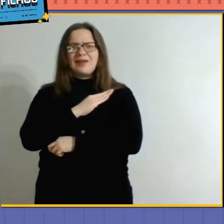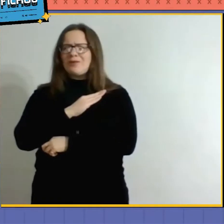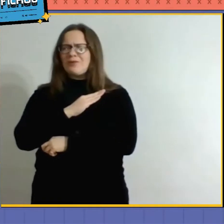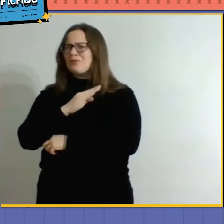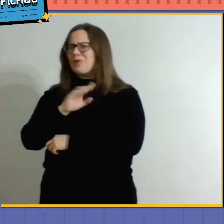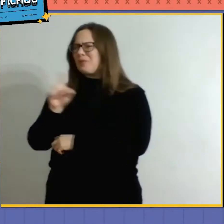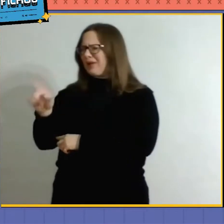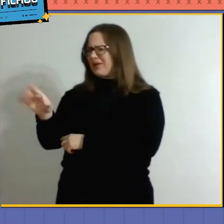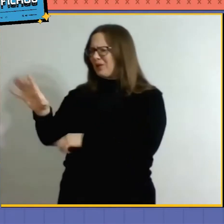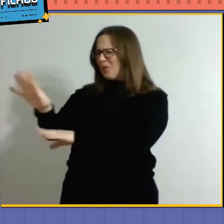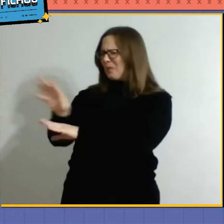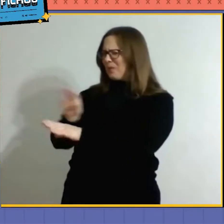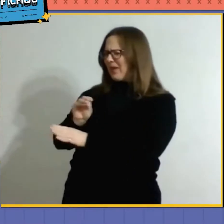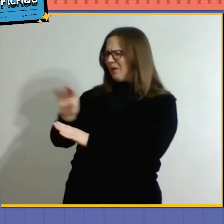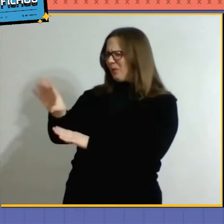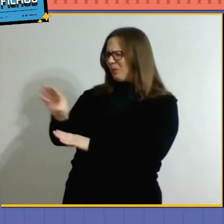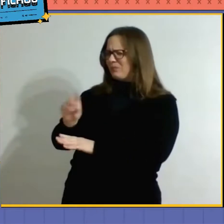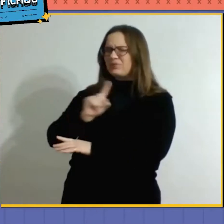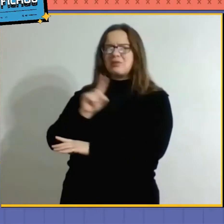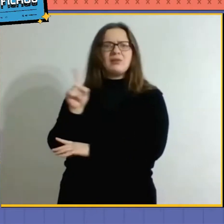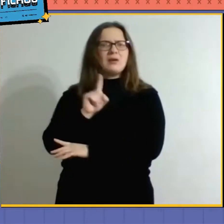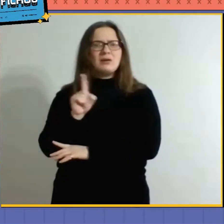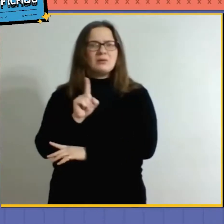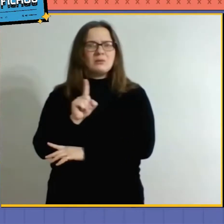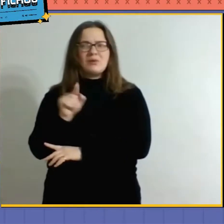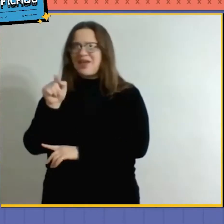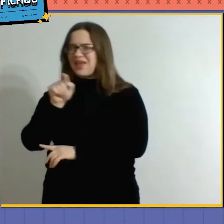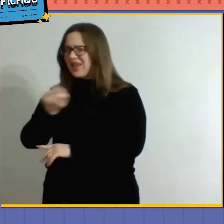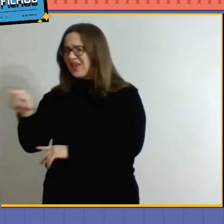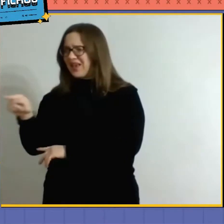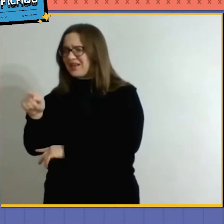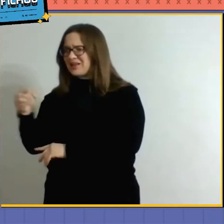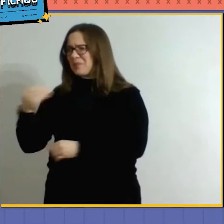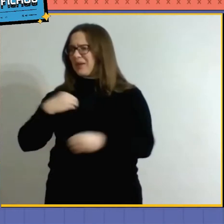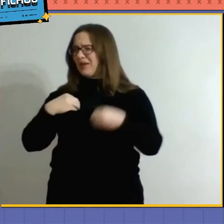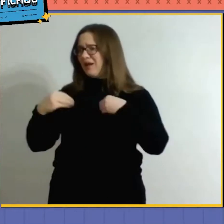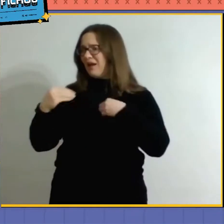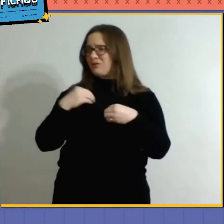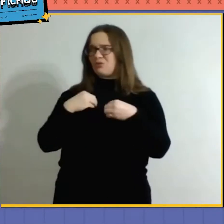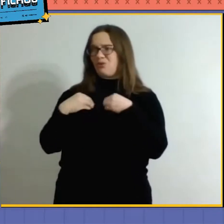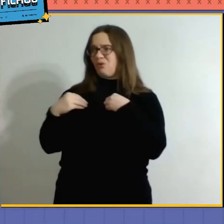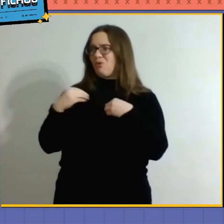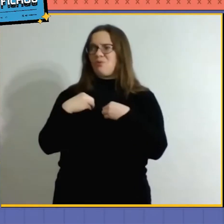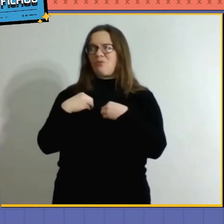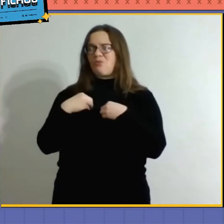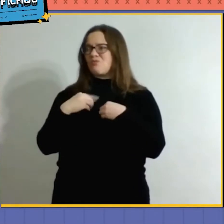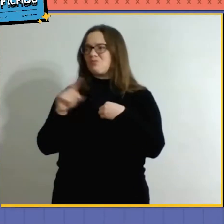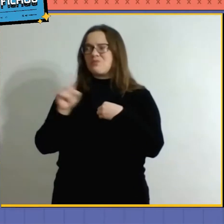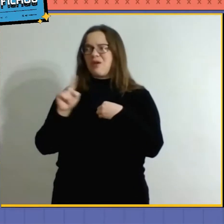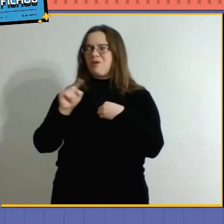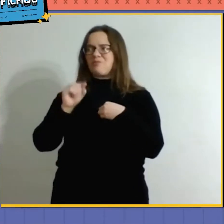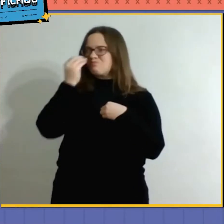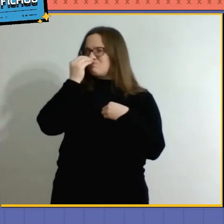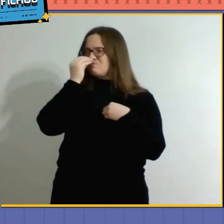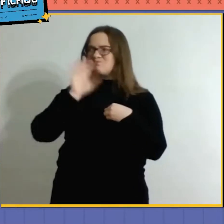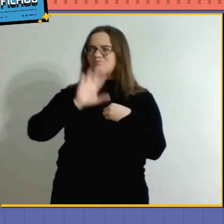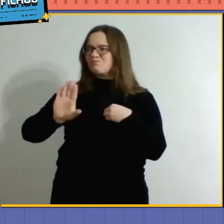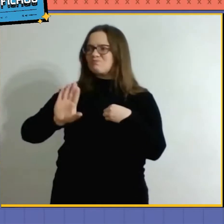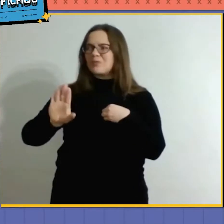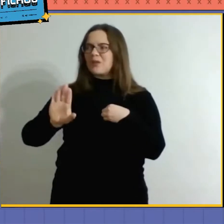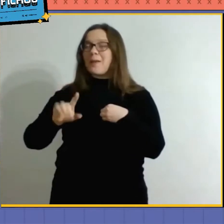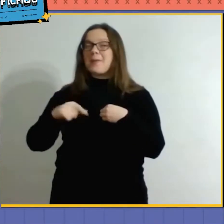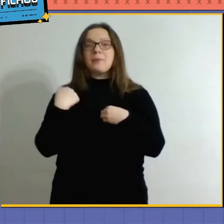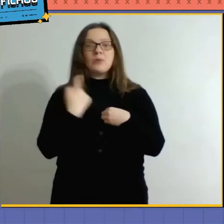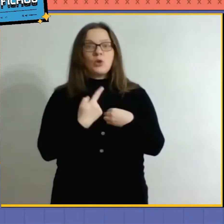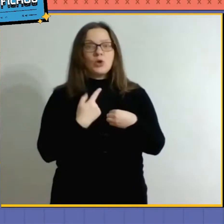se eles estão indo para o pecado nós não vamos seguir o mesmo caminho nós vamos permanecer firmes como um testemunho como